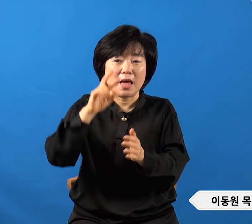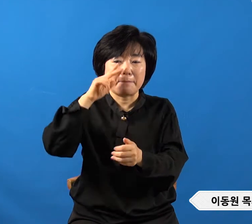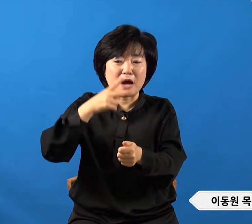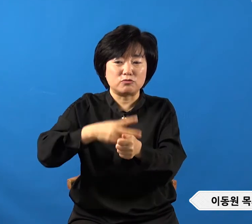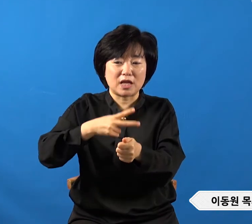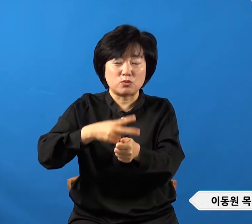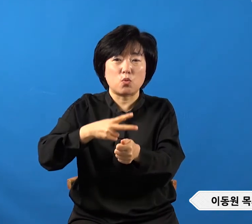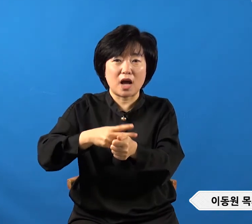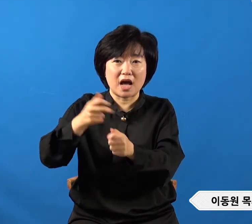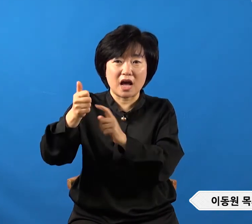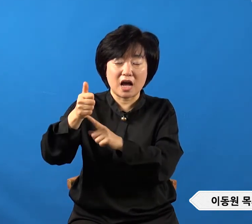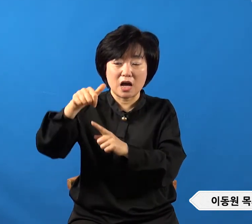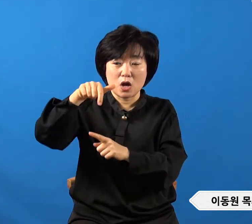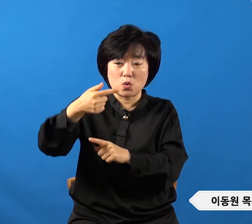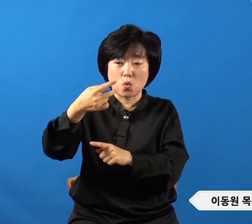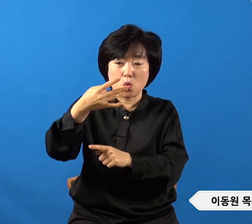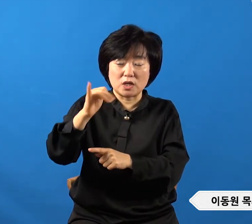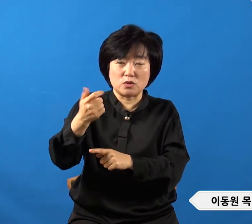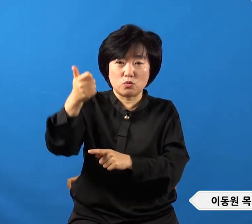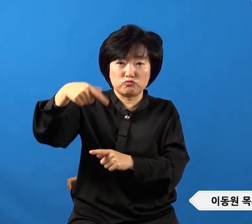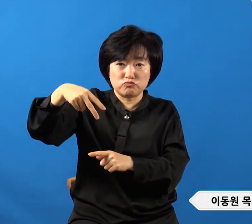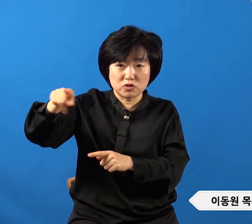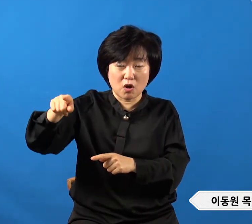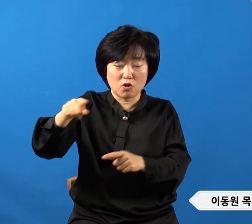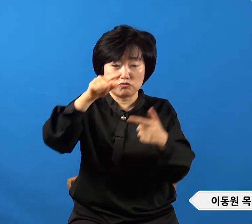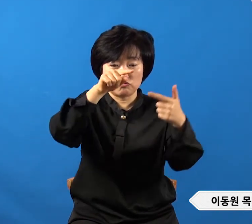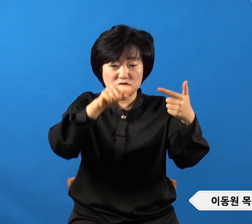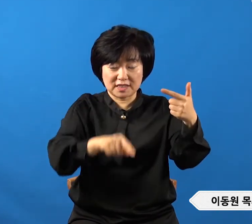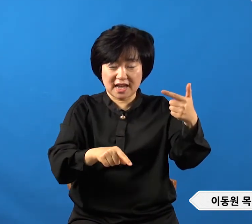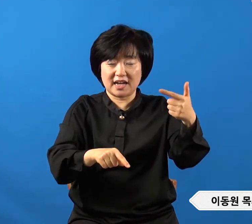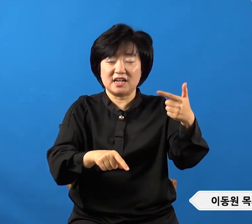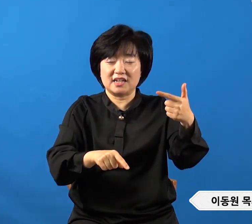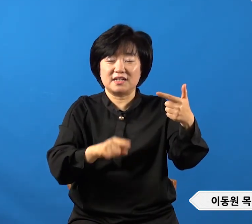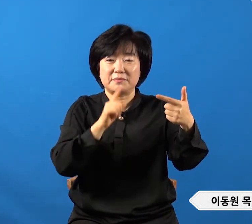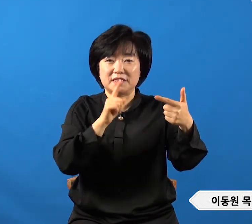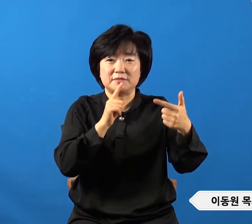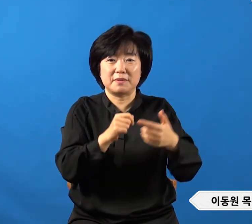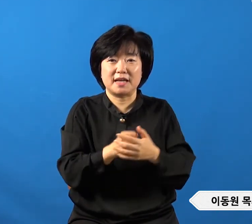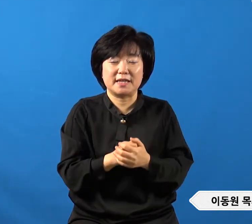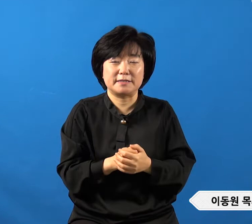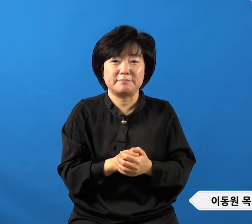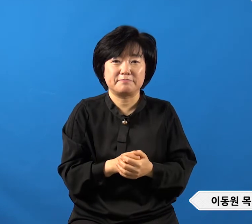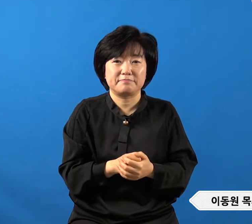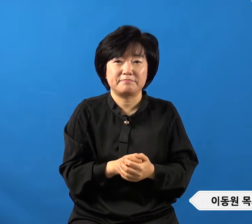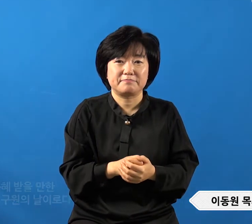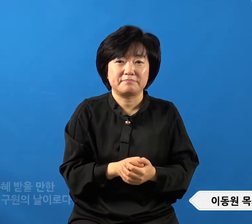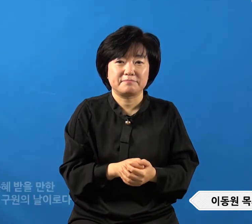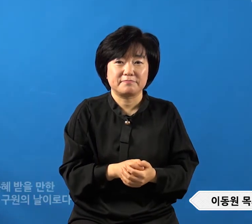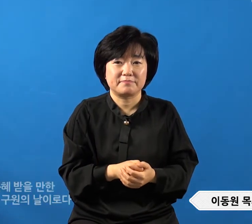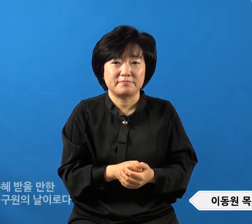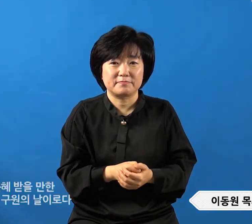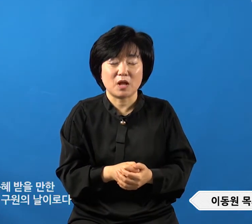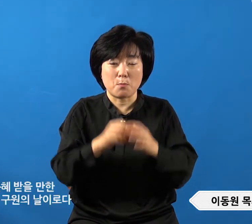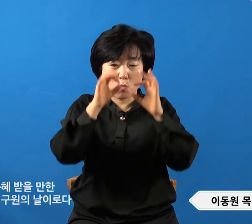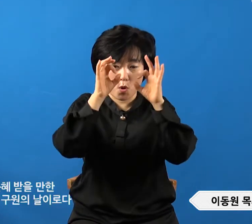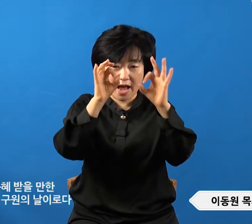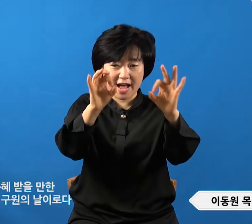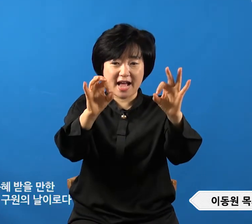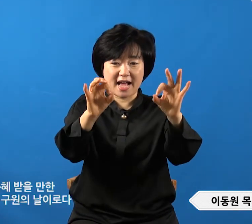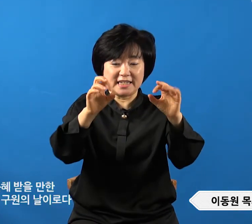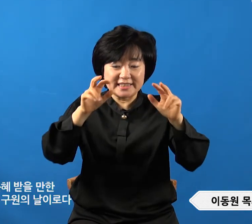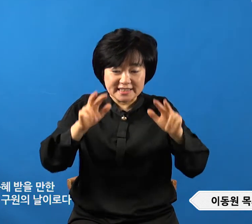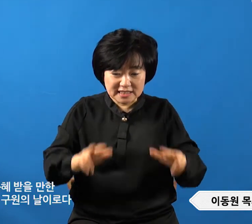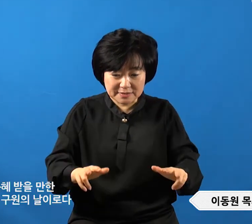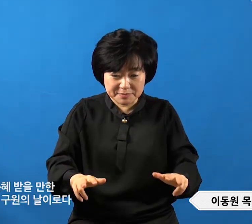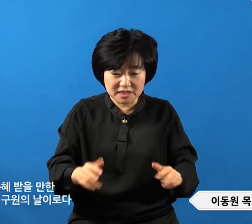바울 사도가 고린도 후서 6장 2절에서 이렇게 말합니다. 같이 한번 읽습니다. 시작.